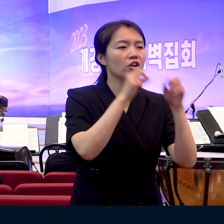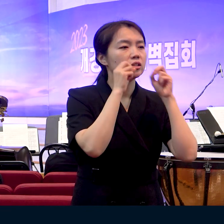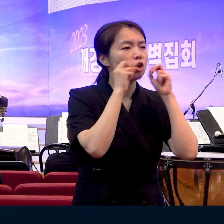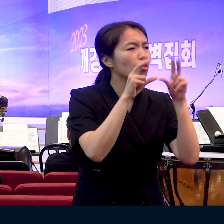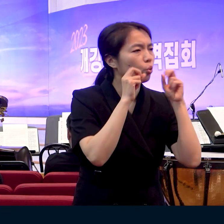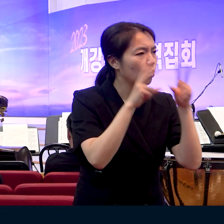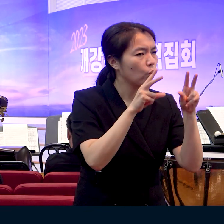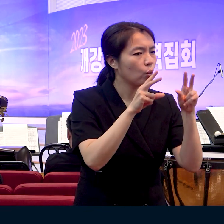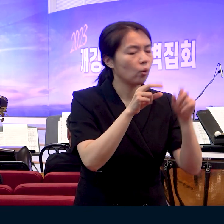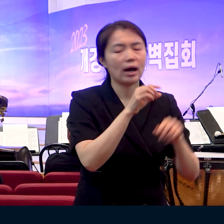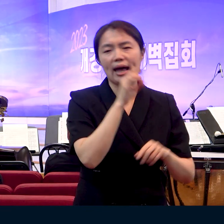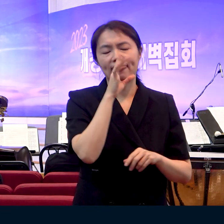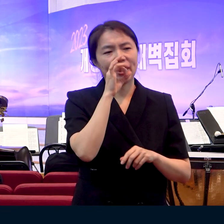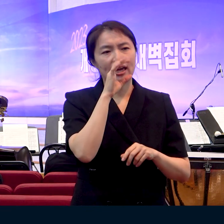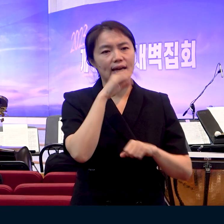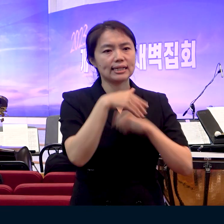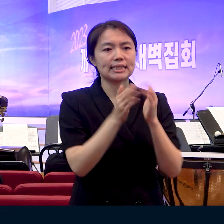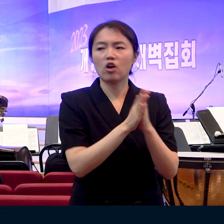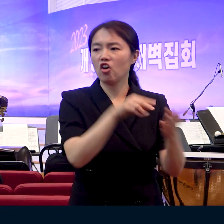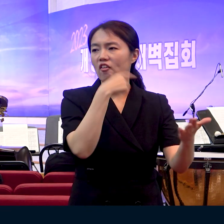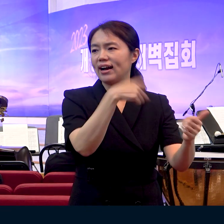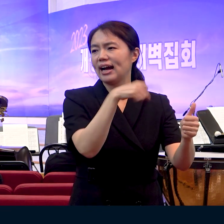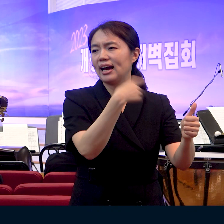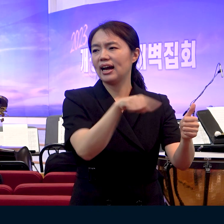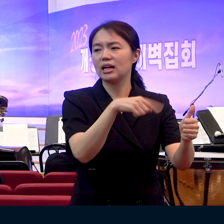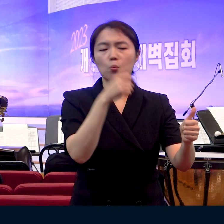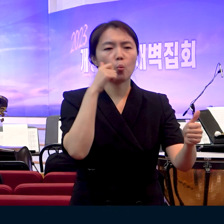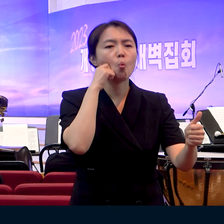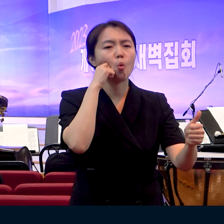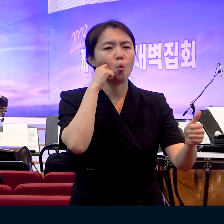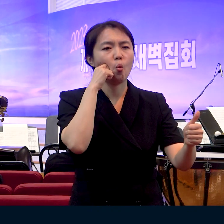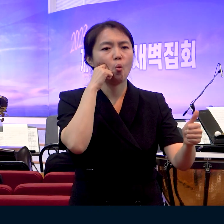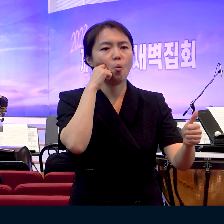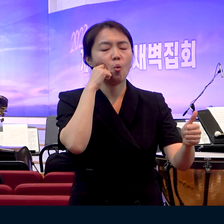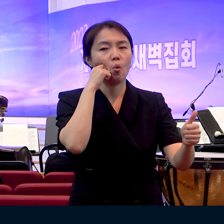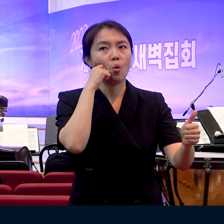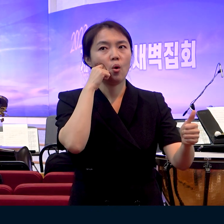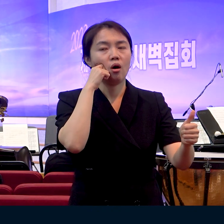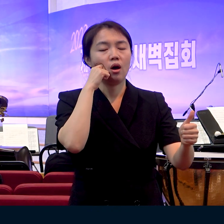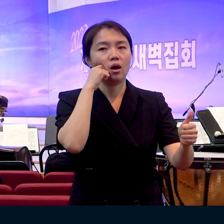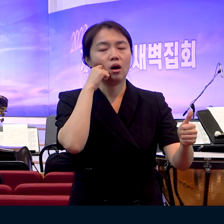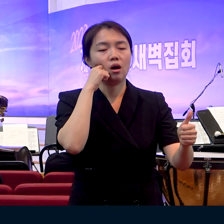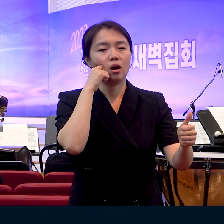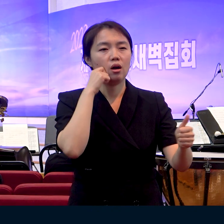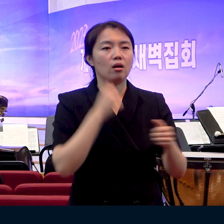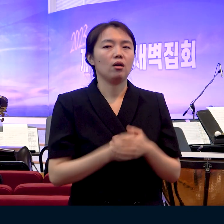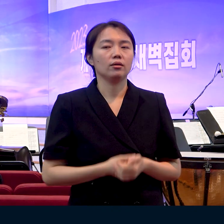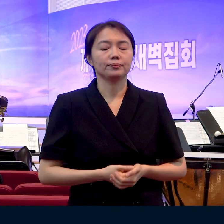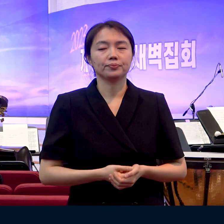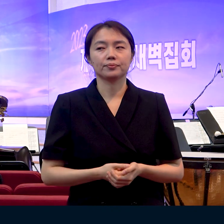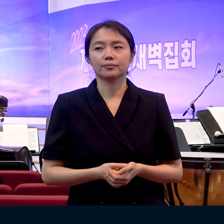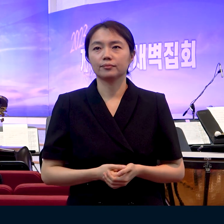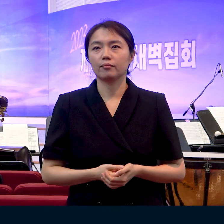전도하고 성경 가르치고 교회 세우고 그럴 수 있는 가능성은 거의 없어요.